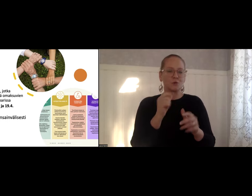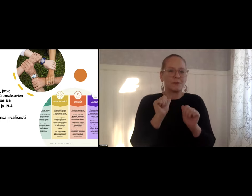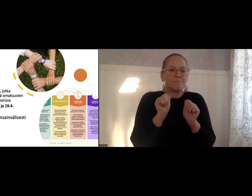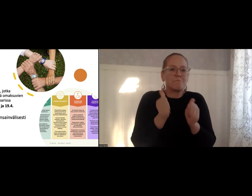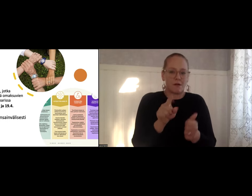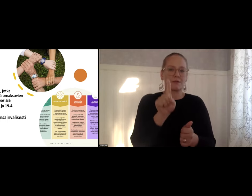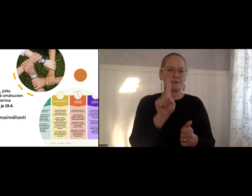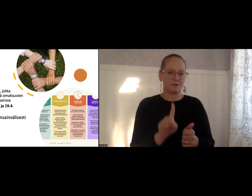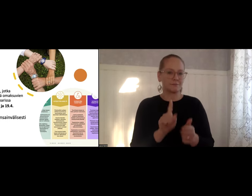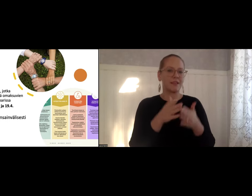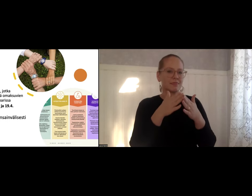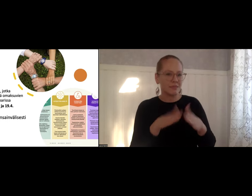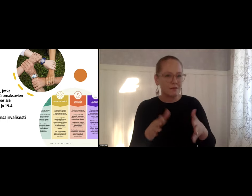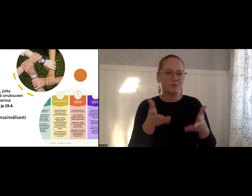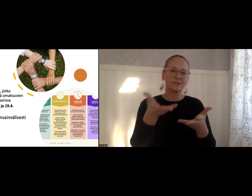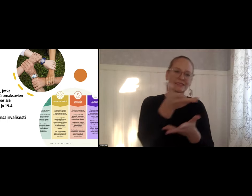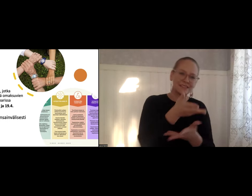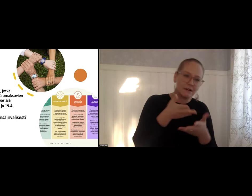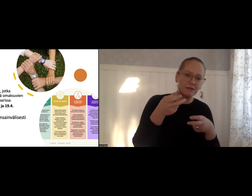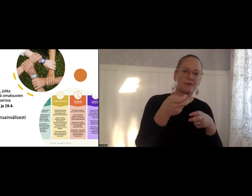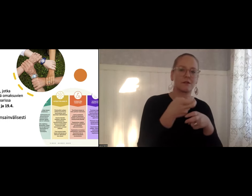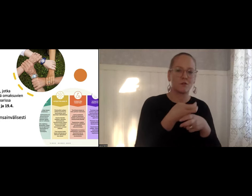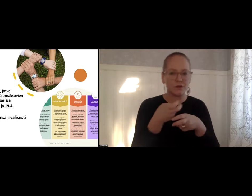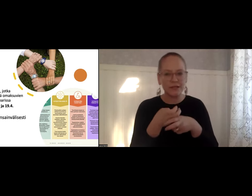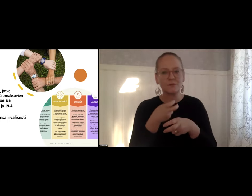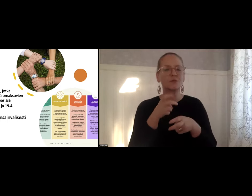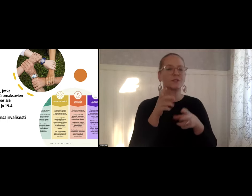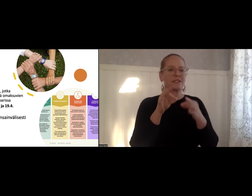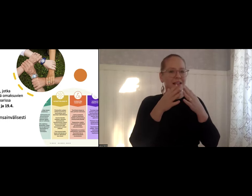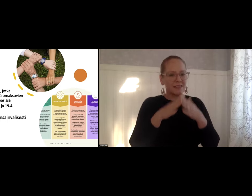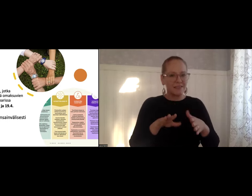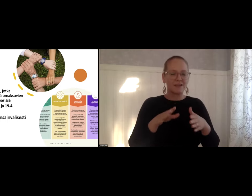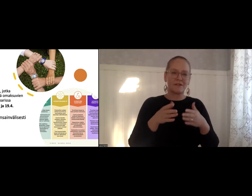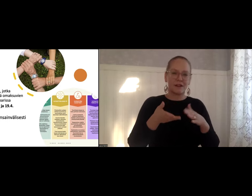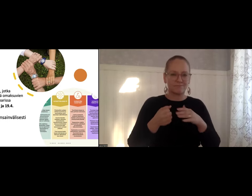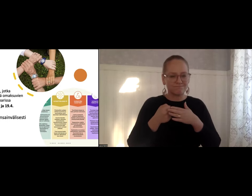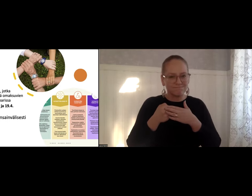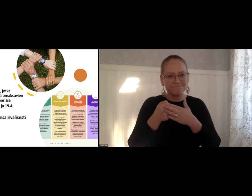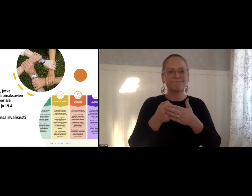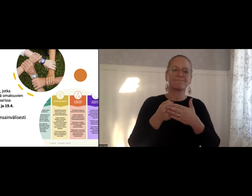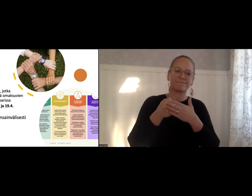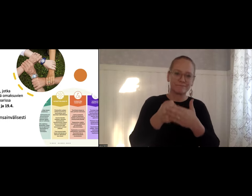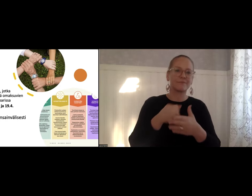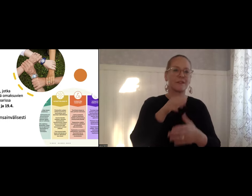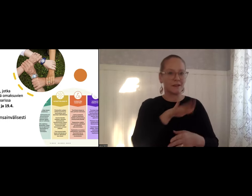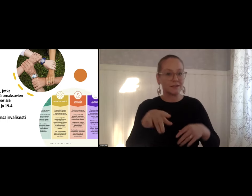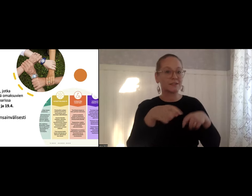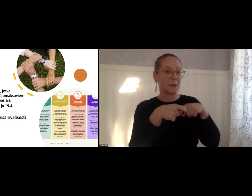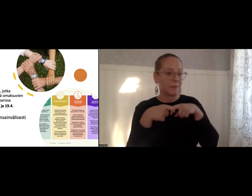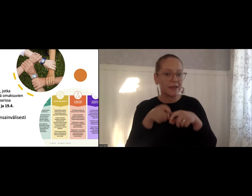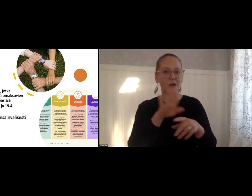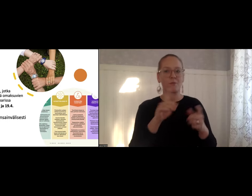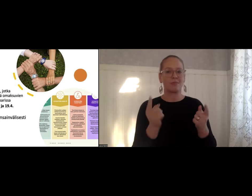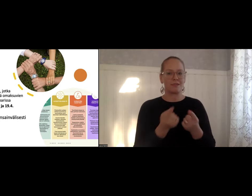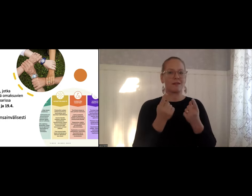ammattilaisten verkosto on ollut yksi parhaista tavoista jakaa tietoa ja kokemuksia ja käydä sitä